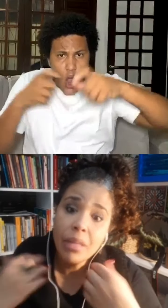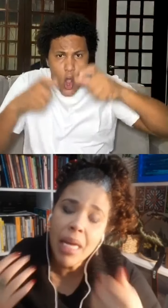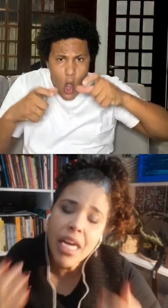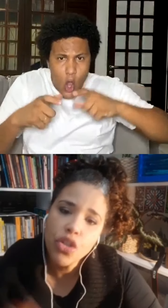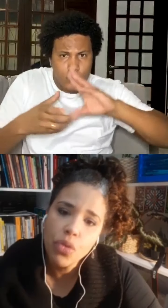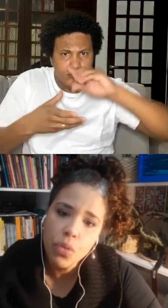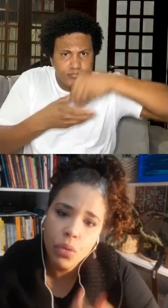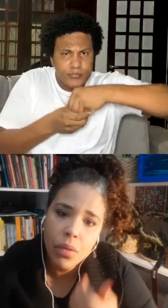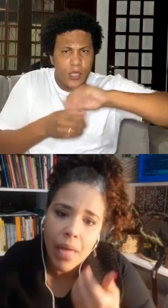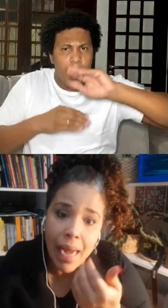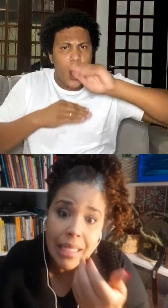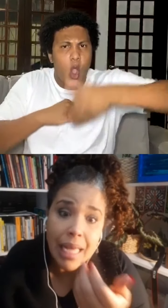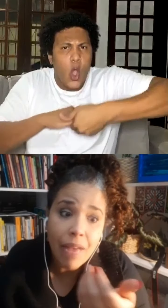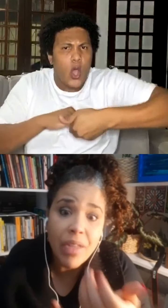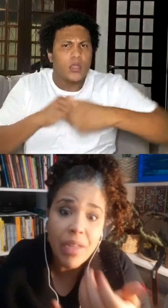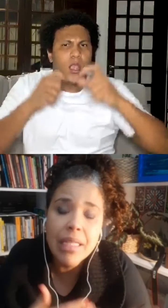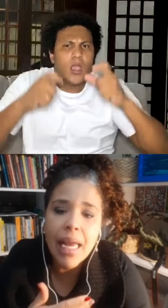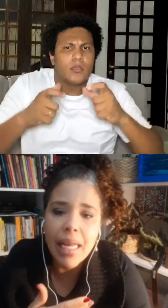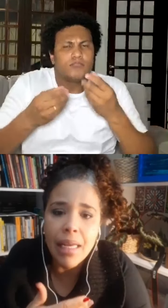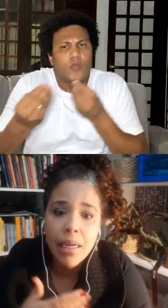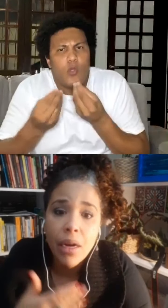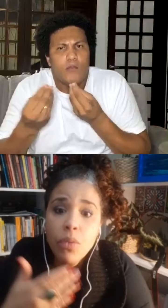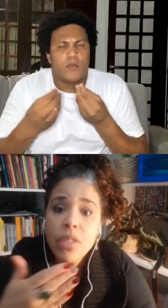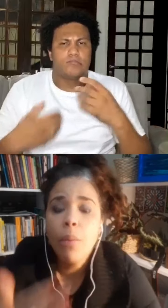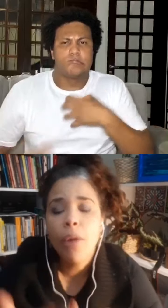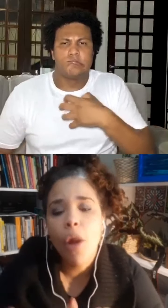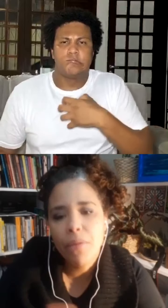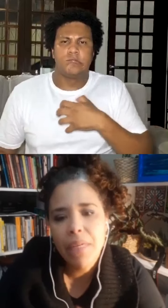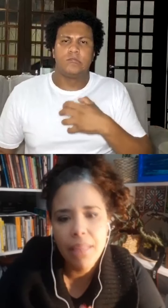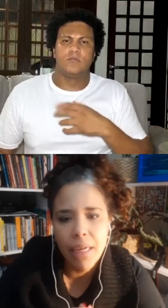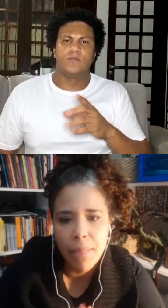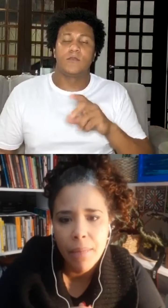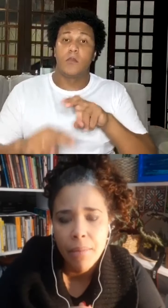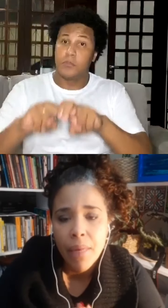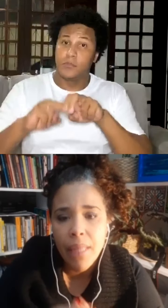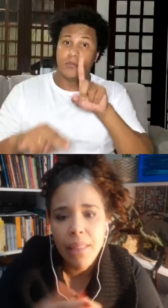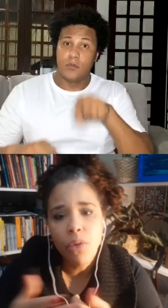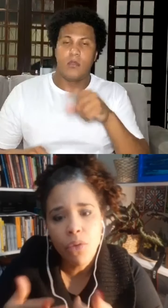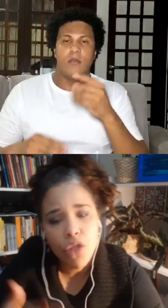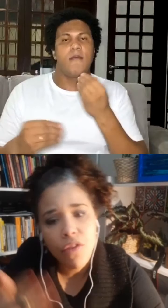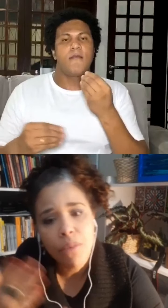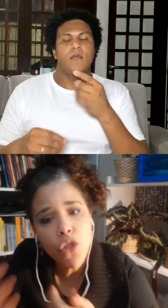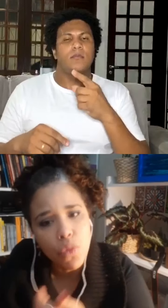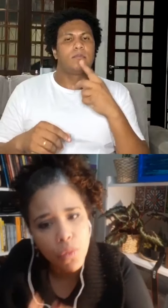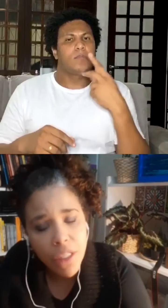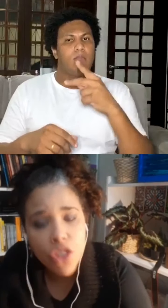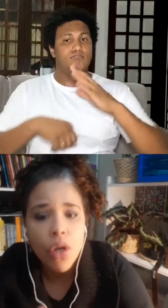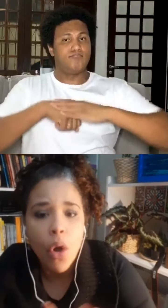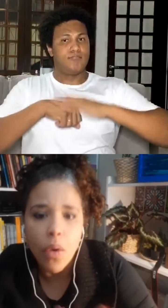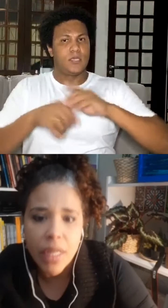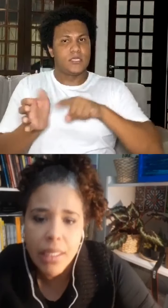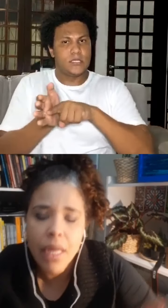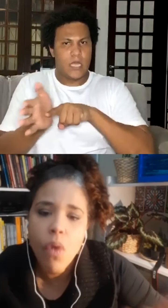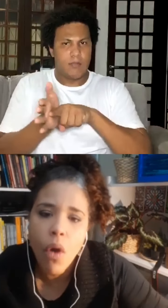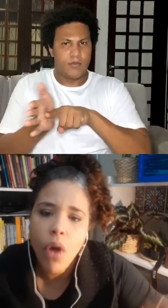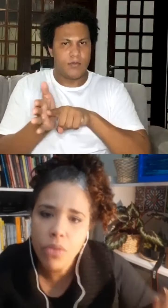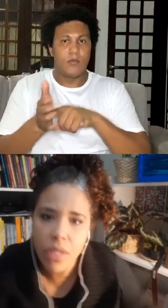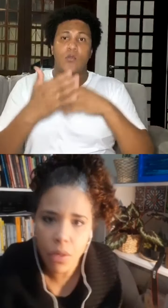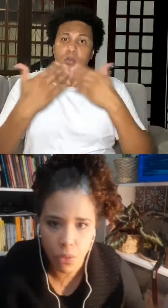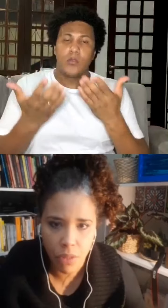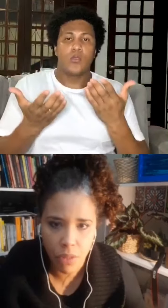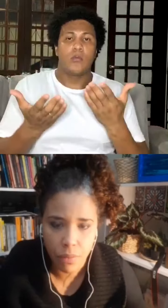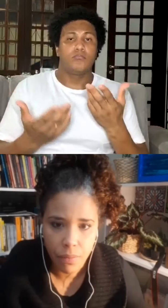também ajudo elas a fazerem o seu próprio exame. Então, nós vamos juntas conhecer o colo do